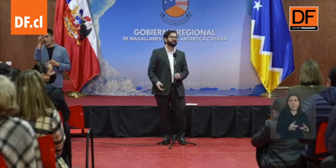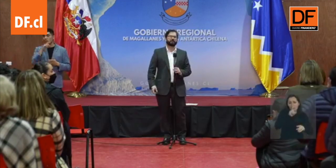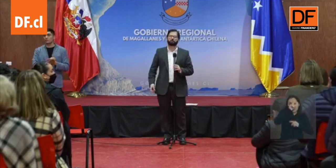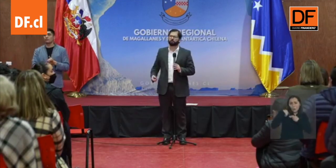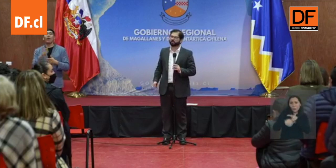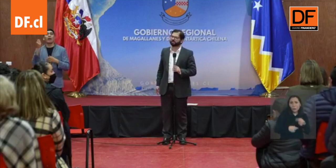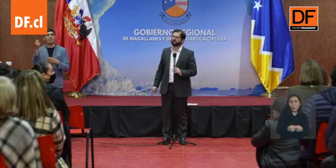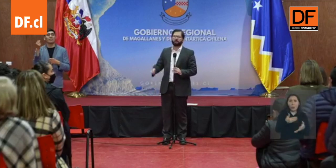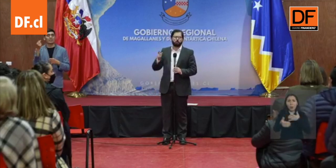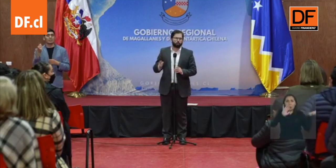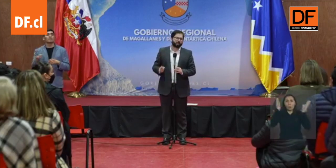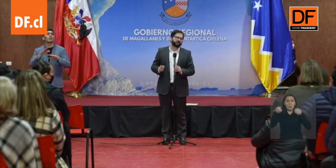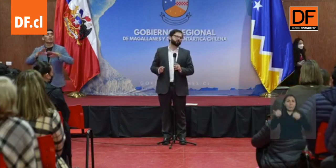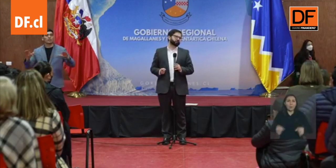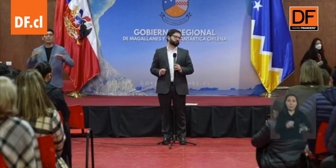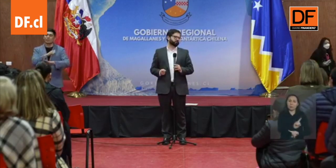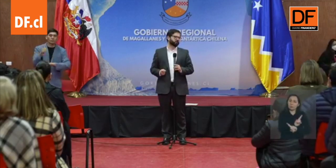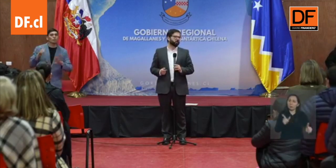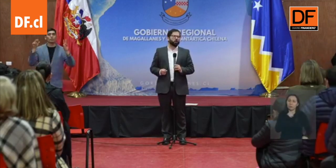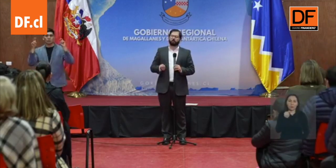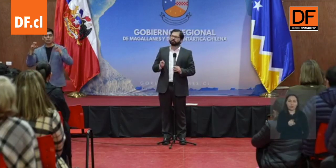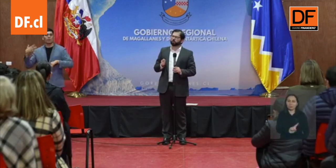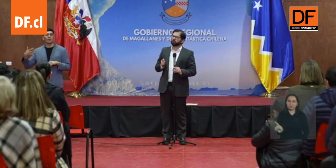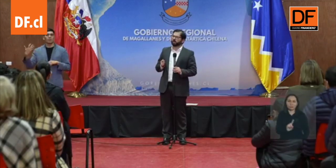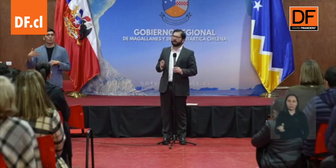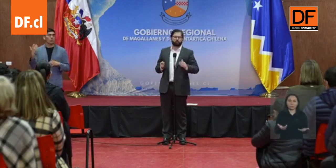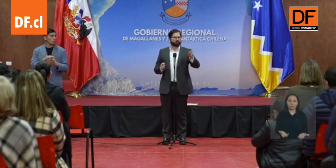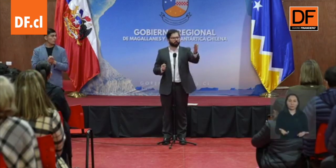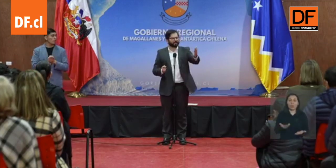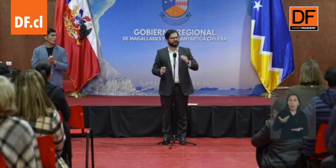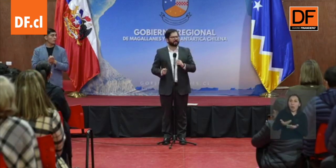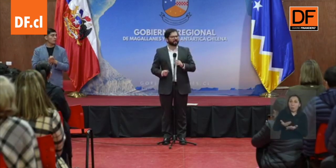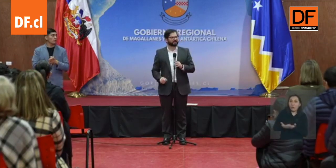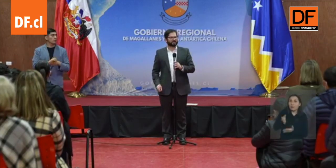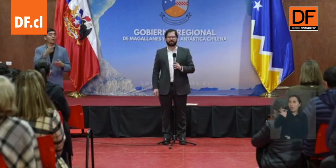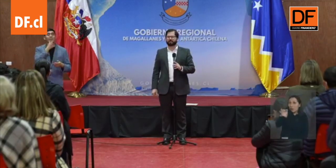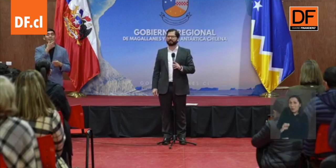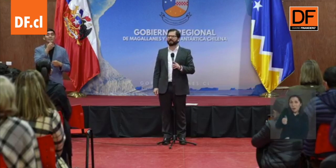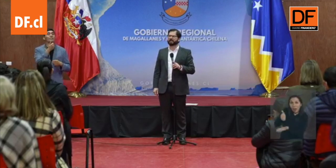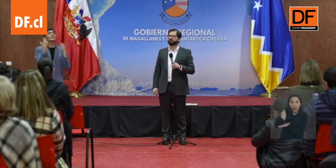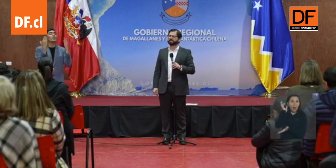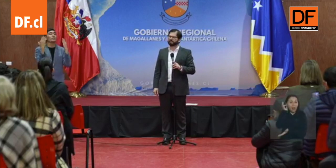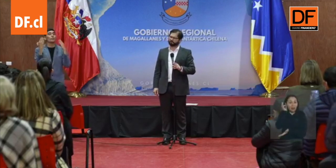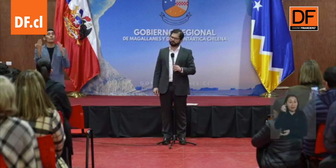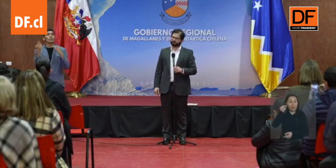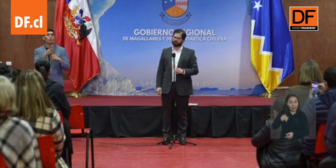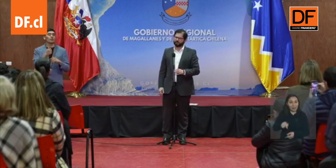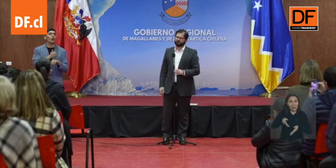termina sacrificando el medio ambiente. No queremos eso. Por eso, aprovechando lo que decía la alcaldesa de La Tarde, le queremos